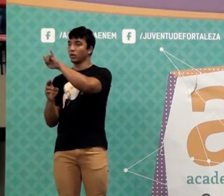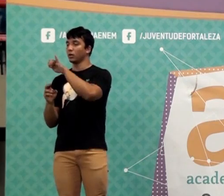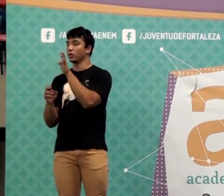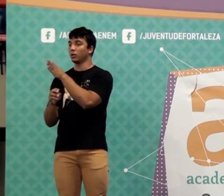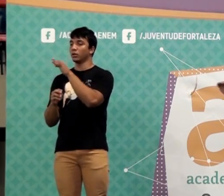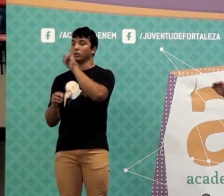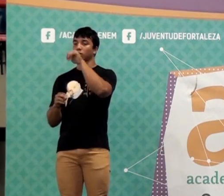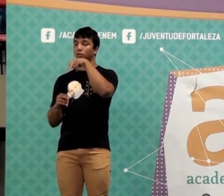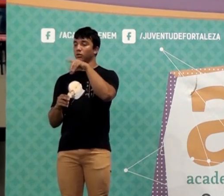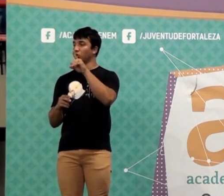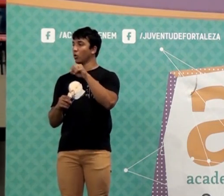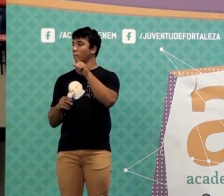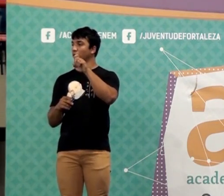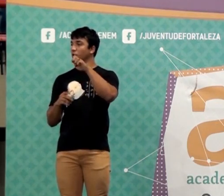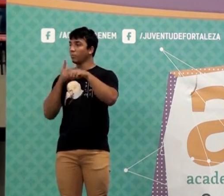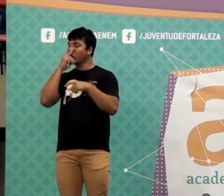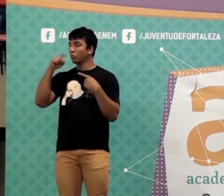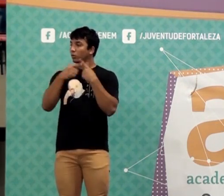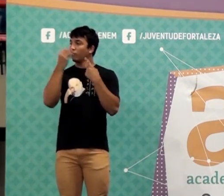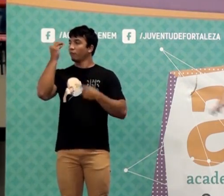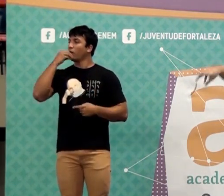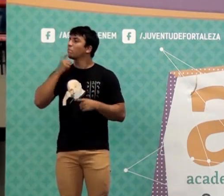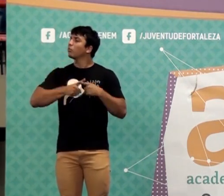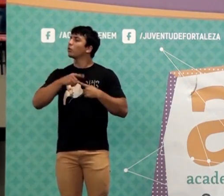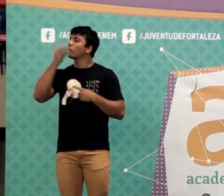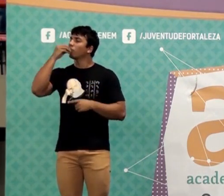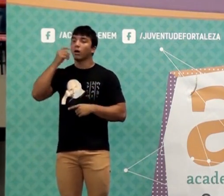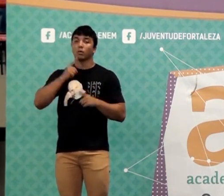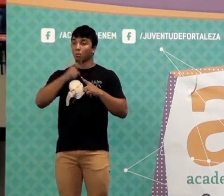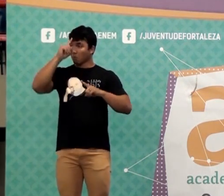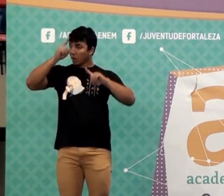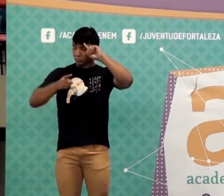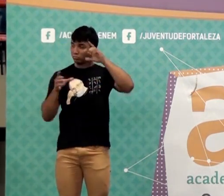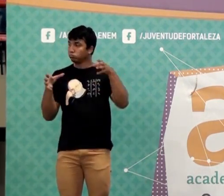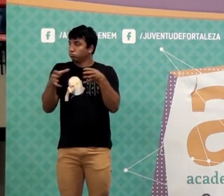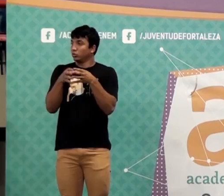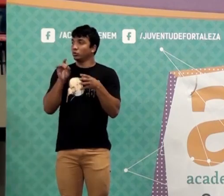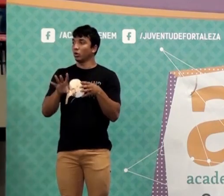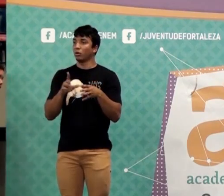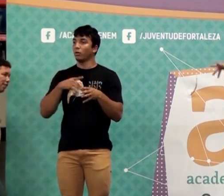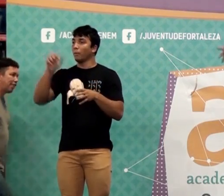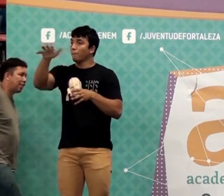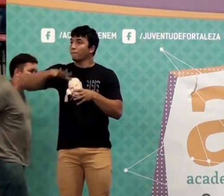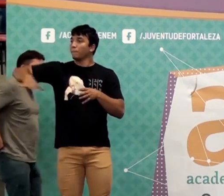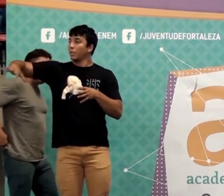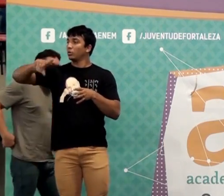sabe que o nome dele é senhor feudal. Mas se o Enem quiser botar o nome real, é rei